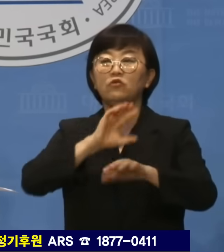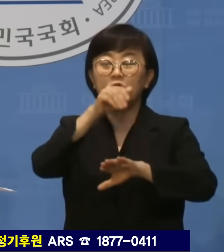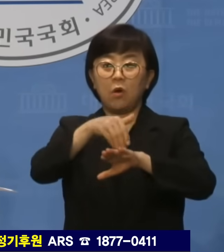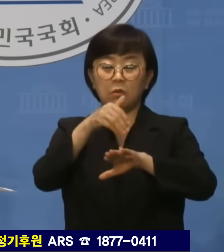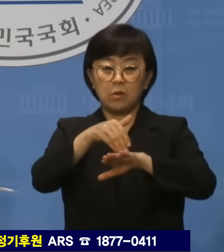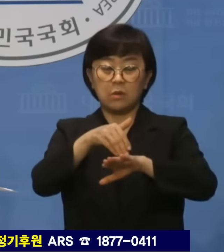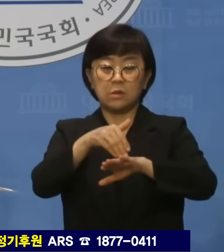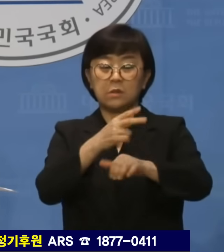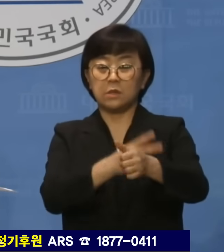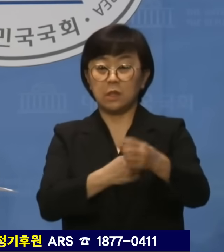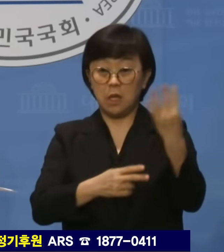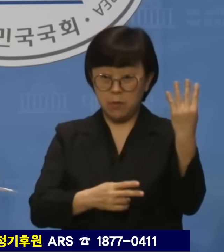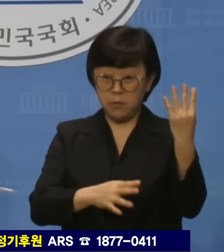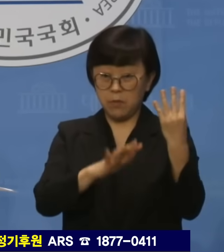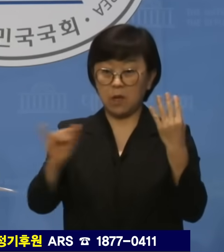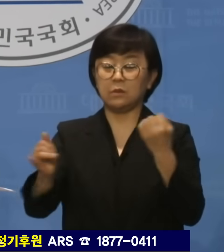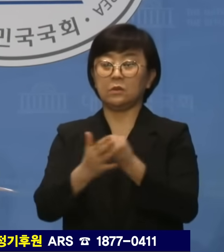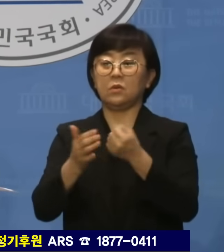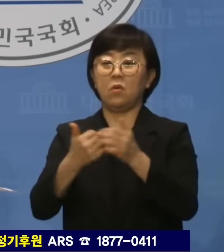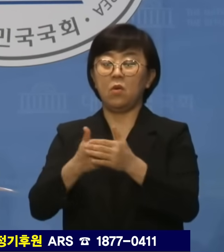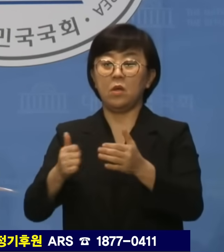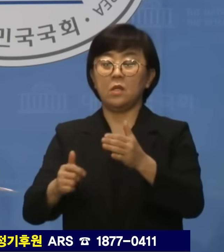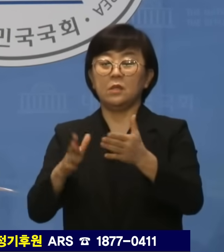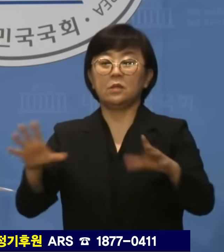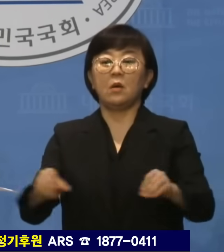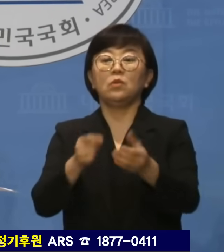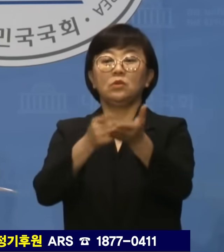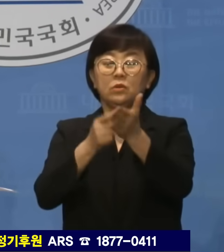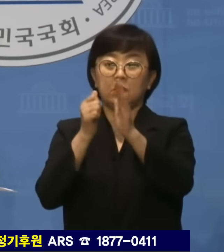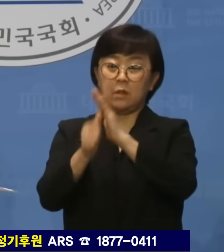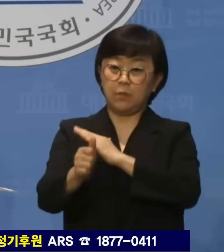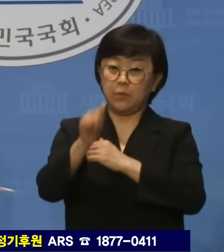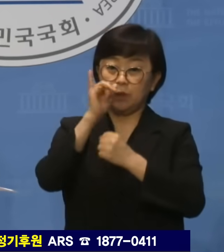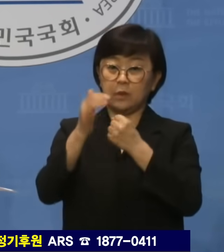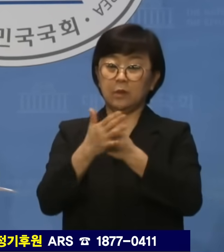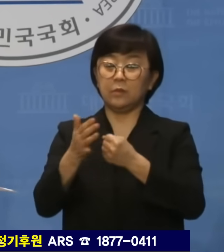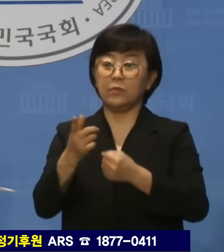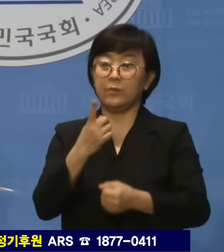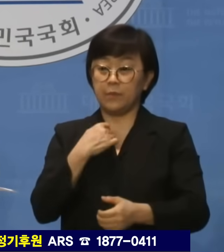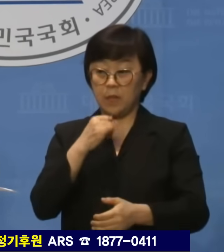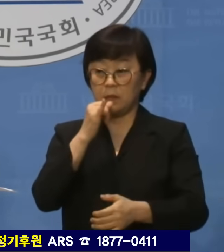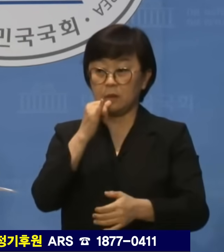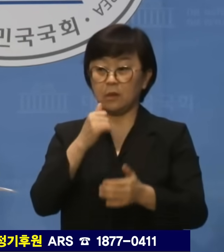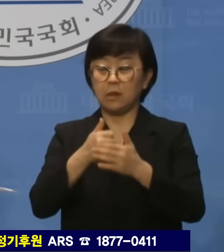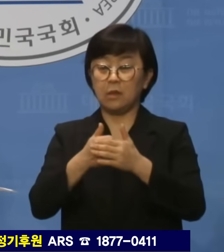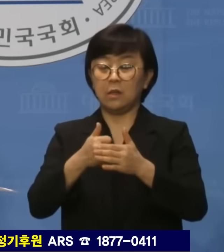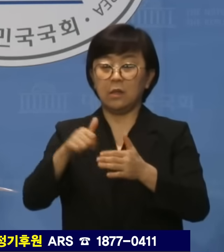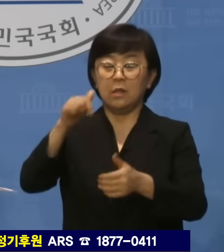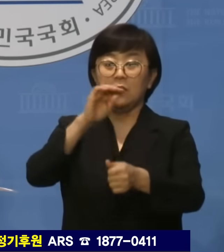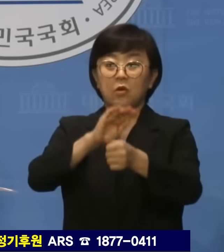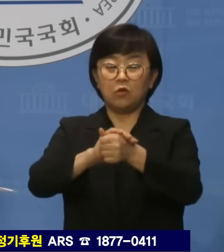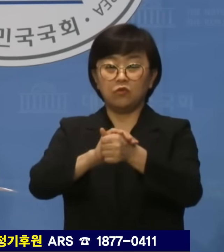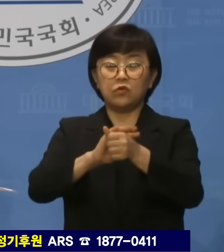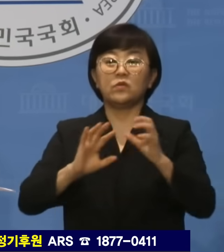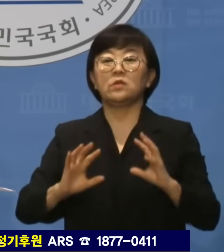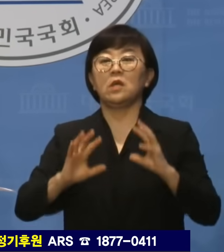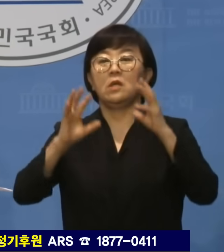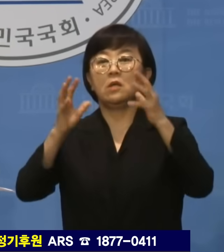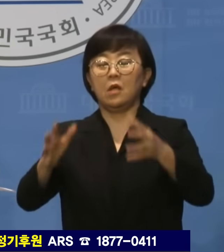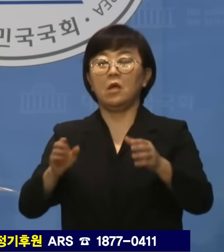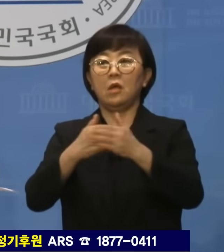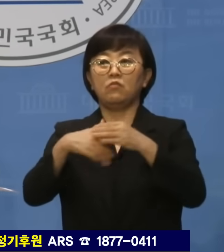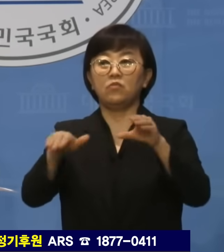강사 4명, 유일임 위원장이 사무총장 대표로 재직했던 경주